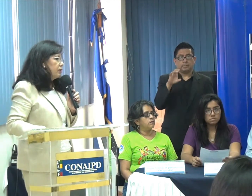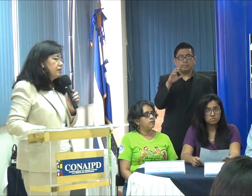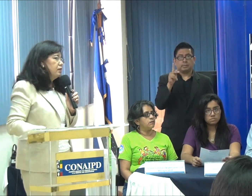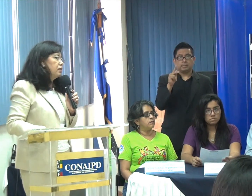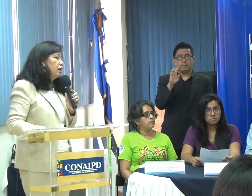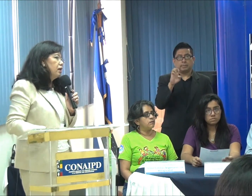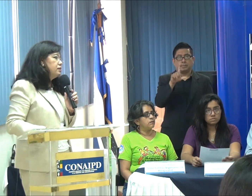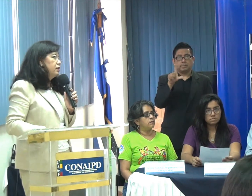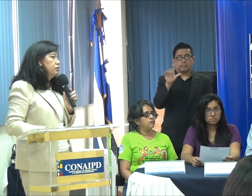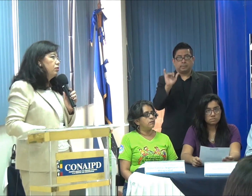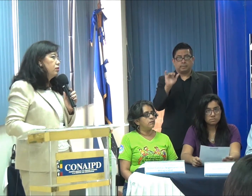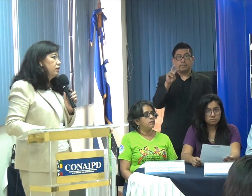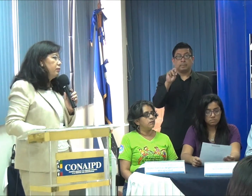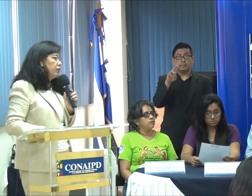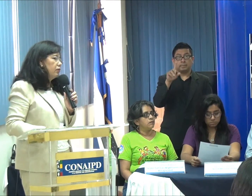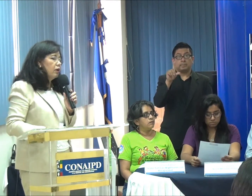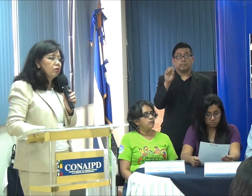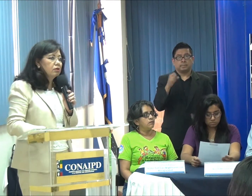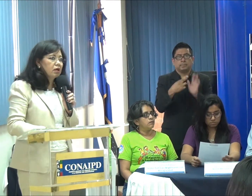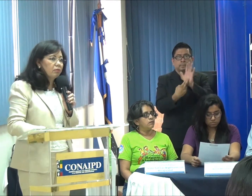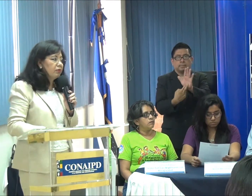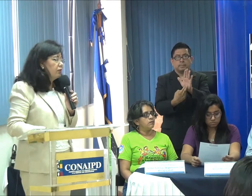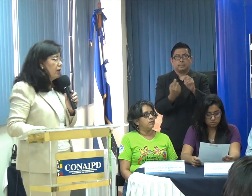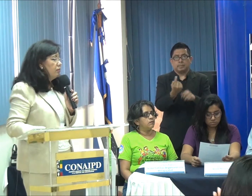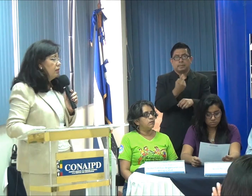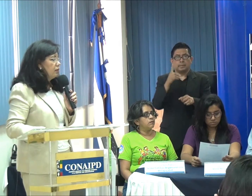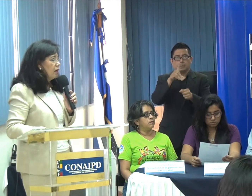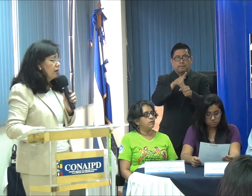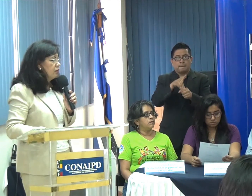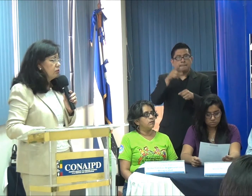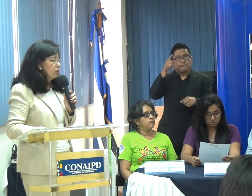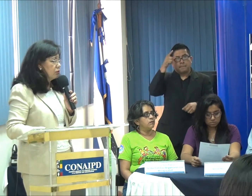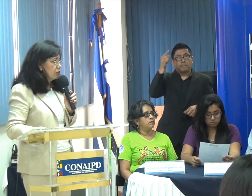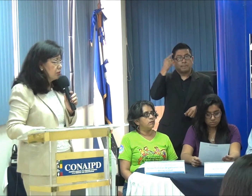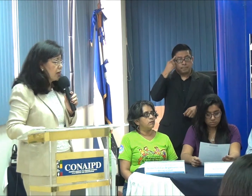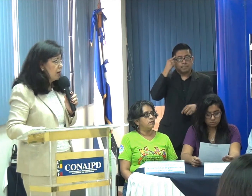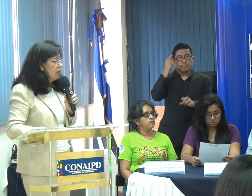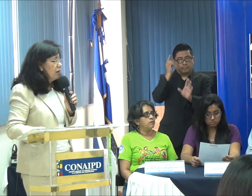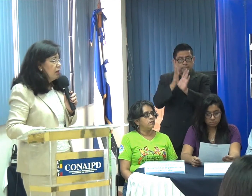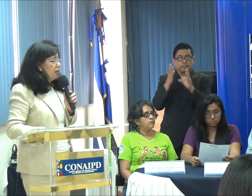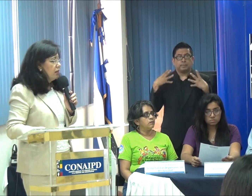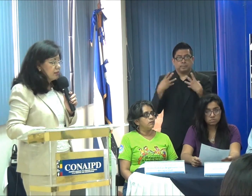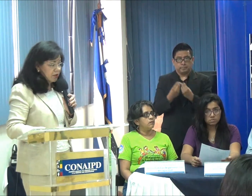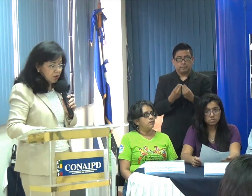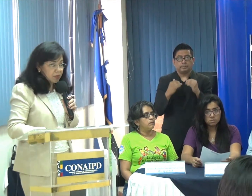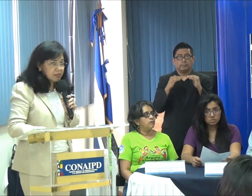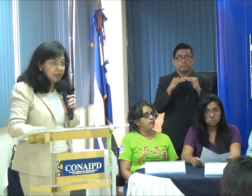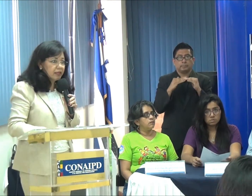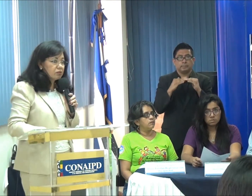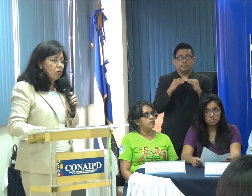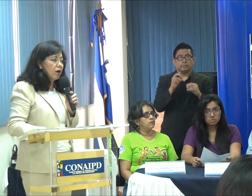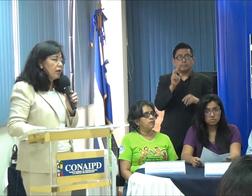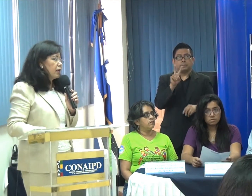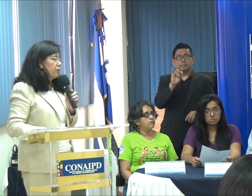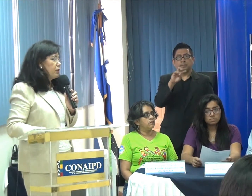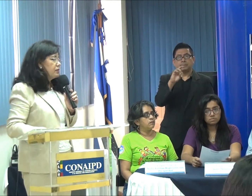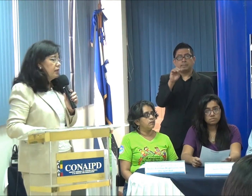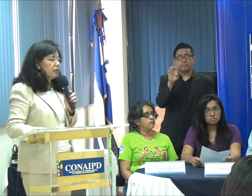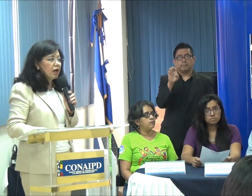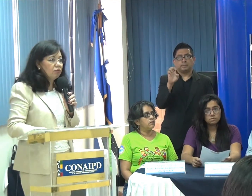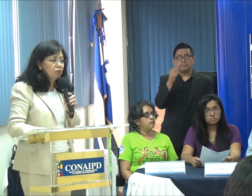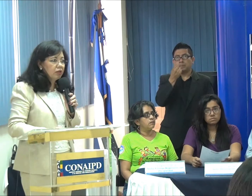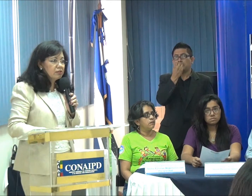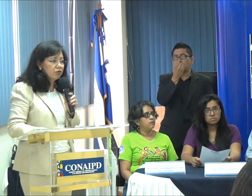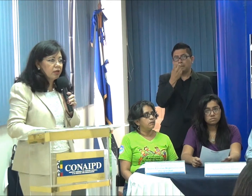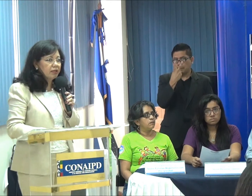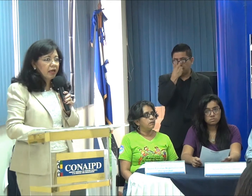que representa al sector de personas con discapacidad mental y psicosocial, y el señor Vicente Escobar, que